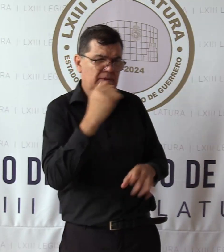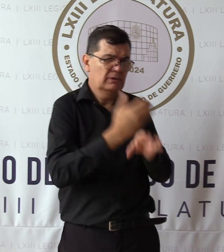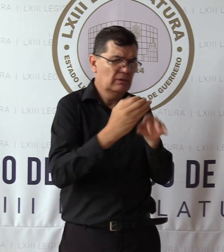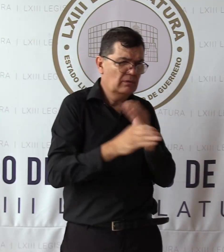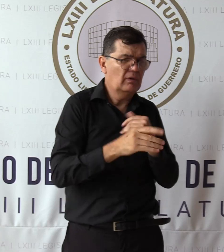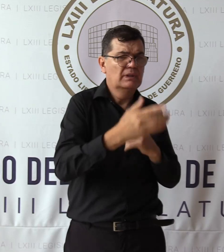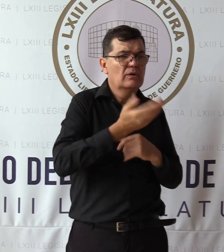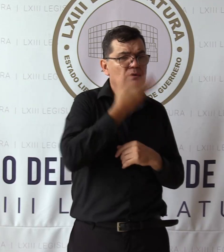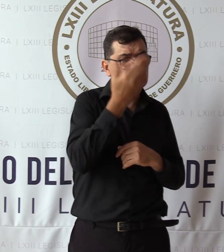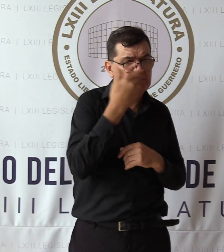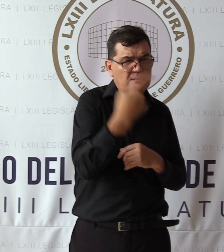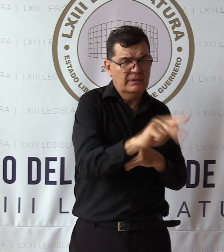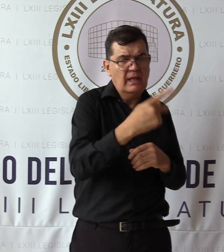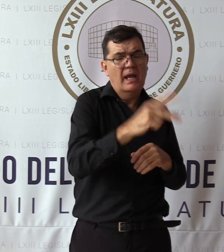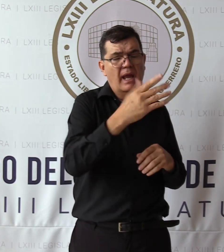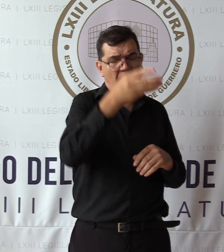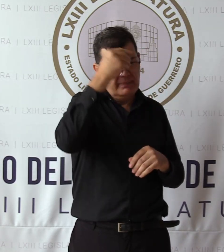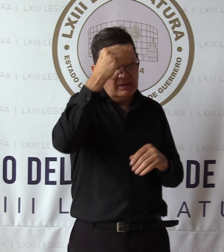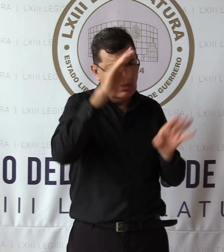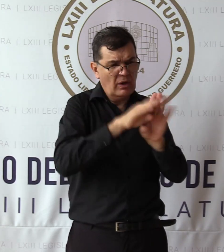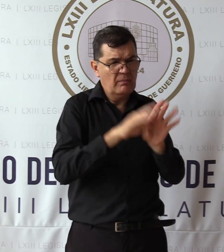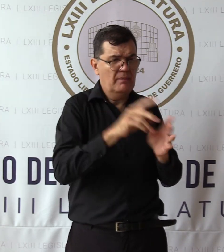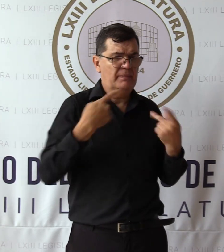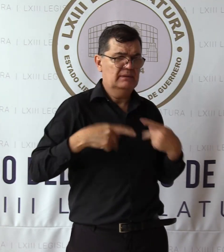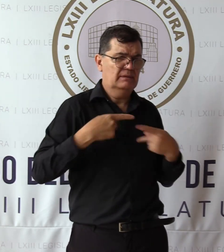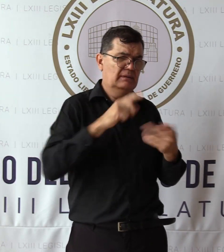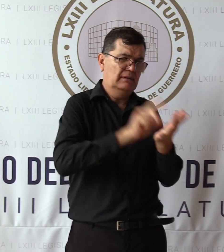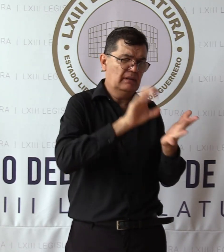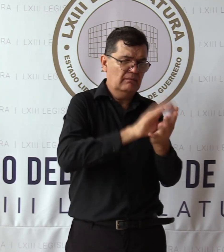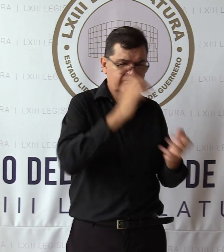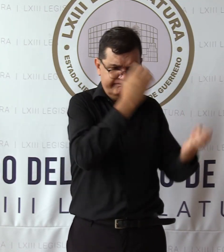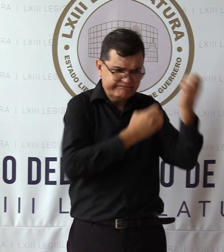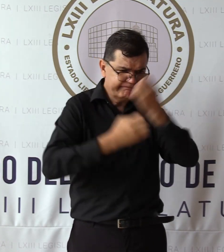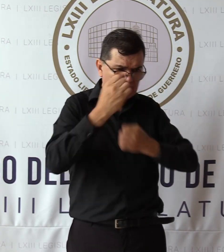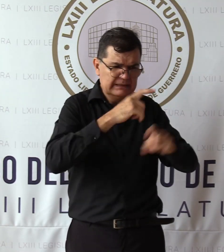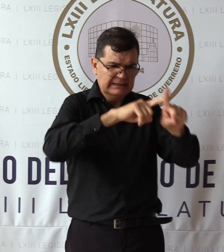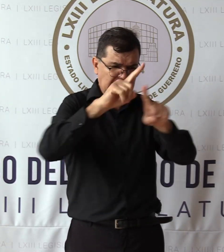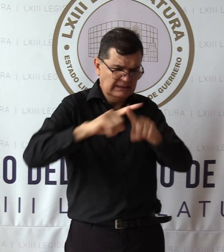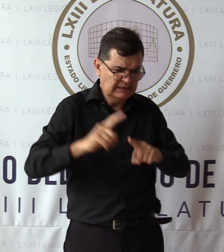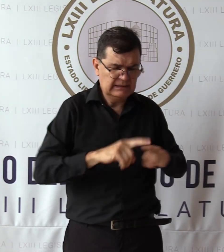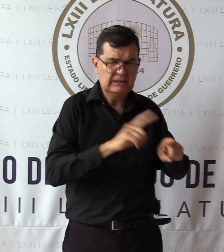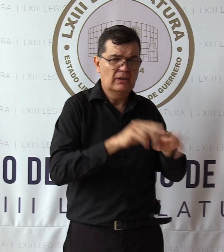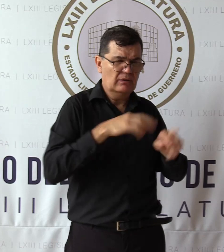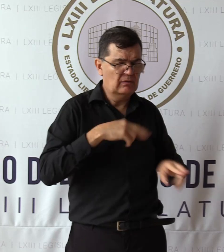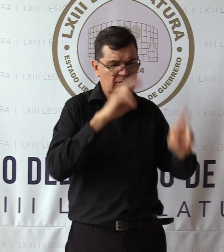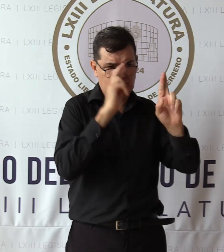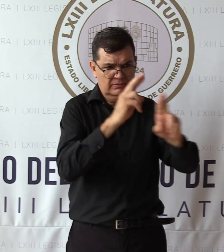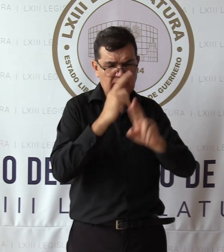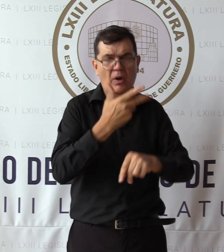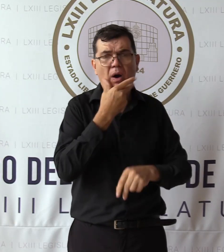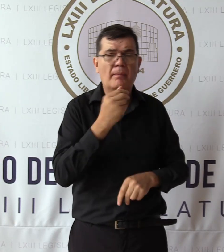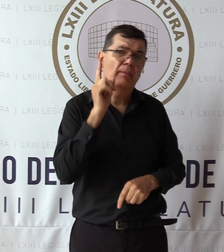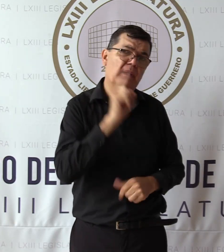de las personas con discapacidad a través de la valoración de la diversidad y la perspectiva de género.